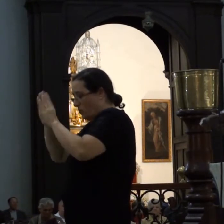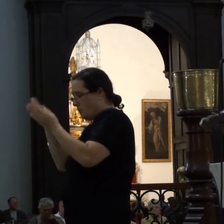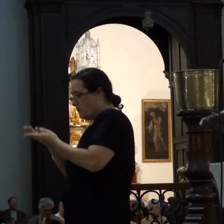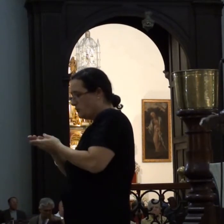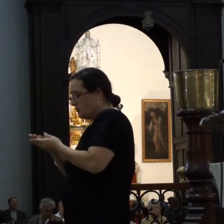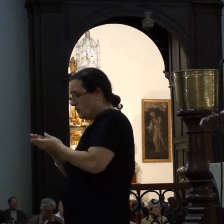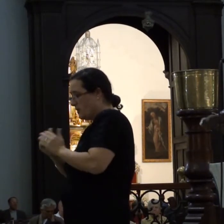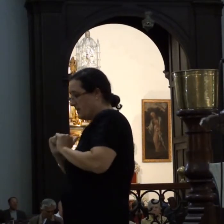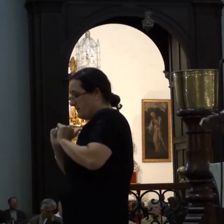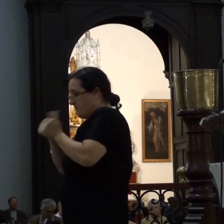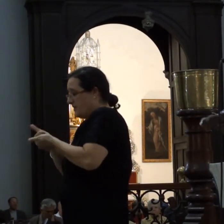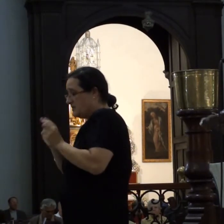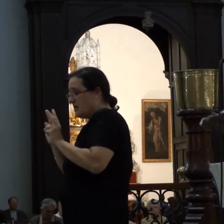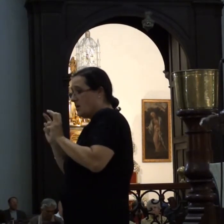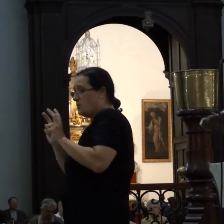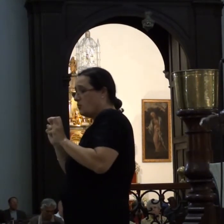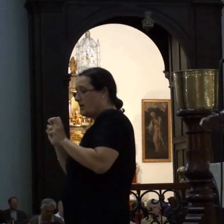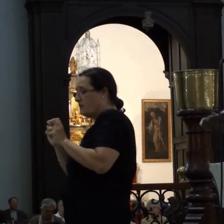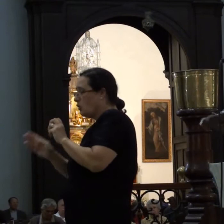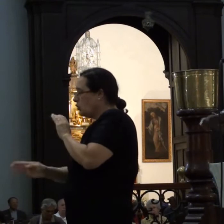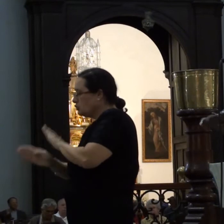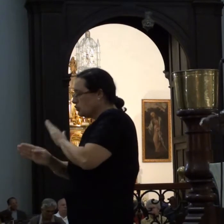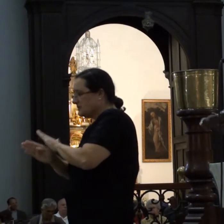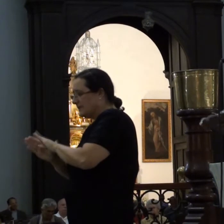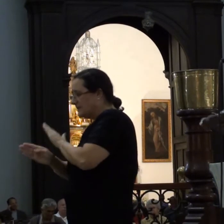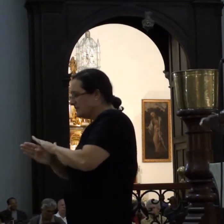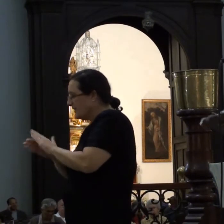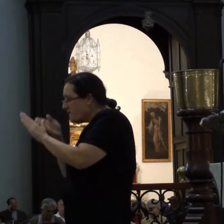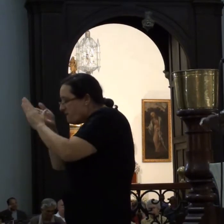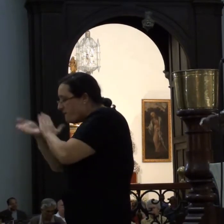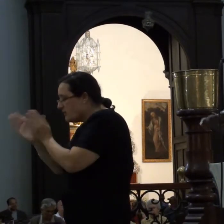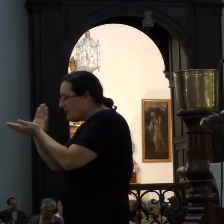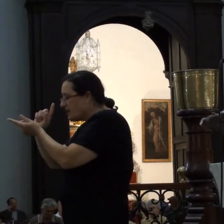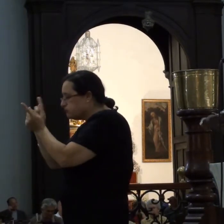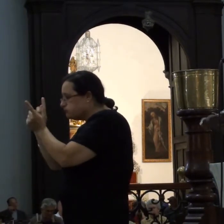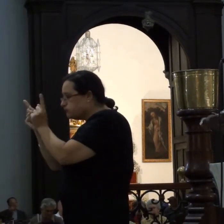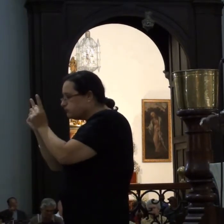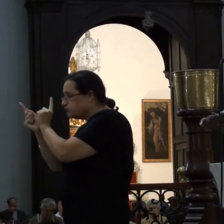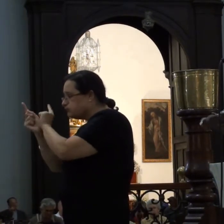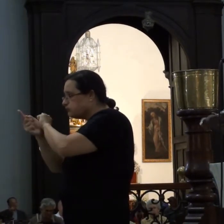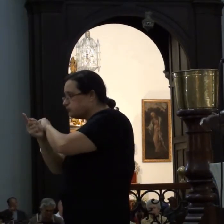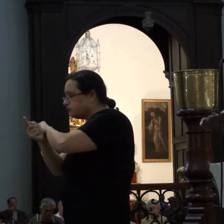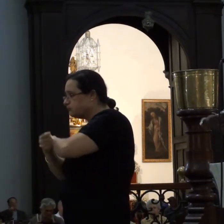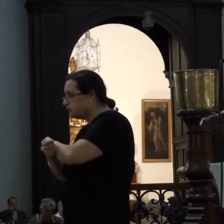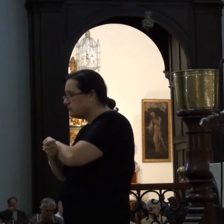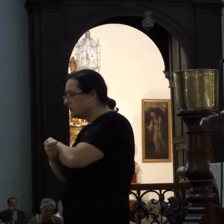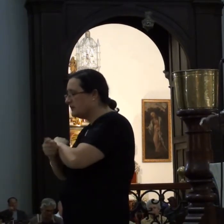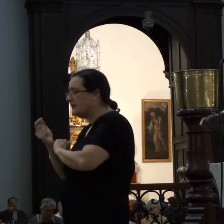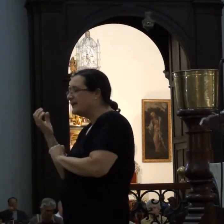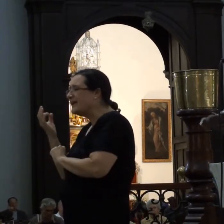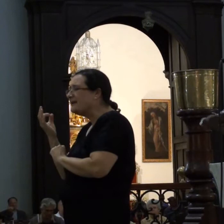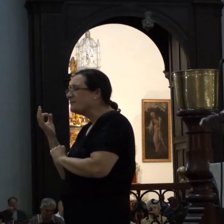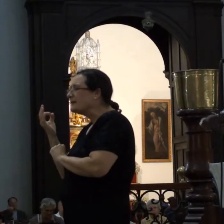surgiendo nuevo y en constante transformación que asiste a la coexistencia